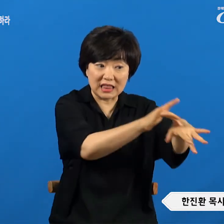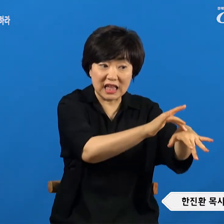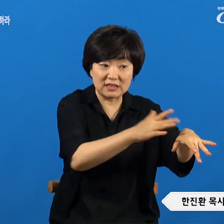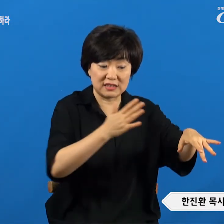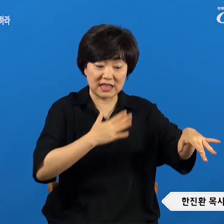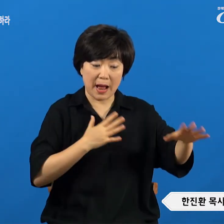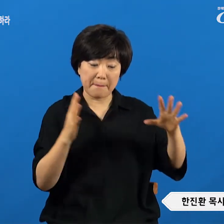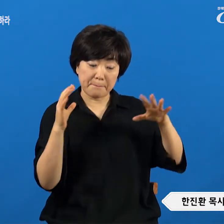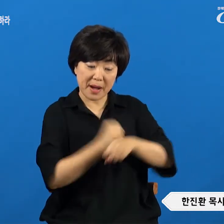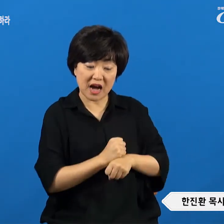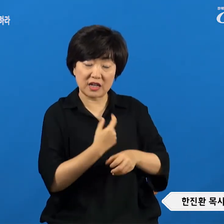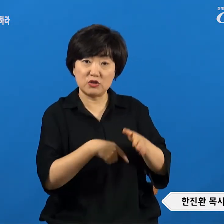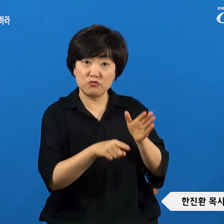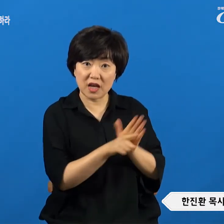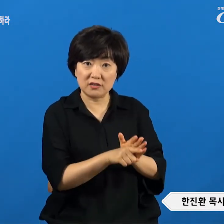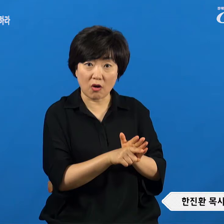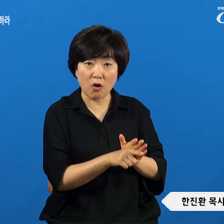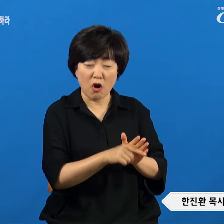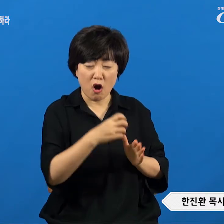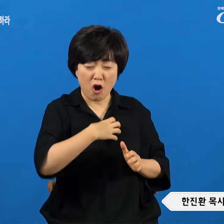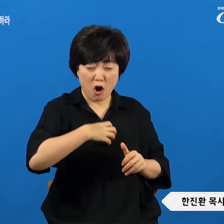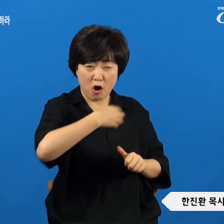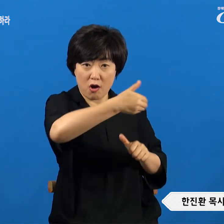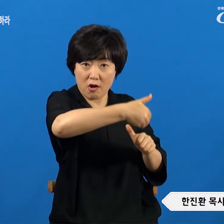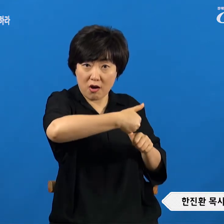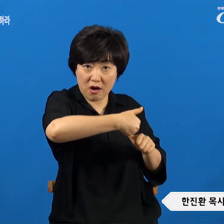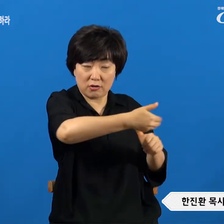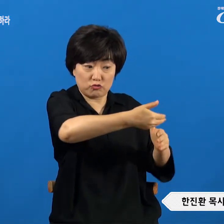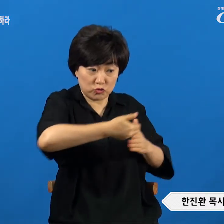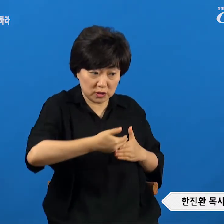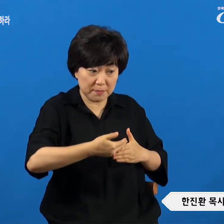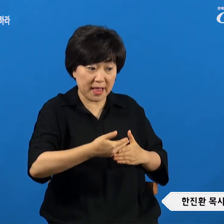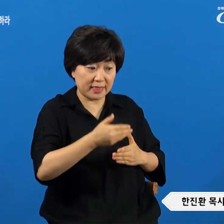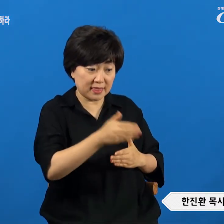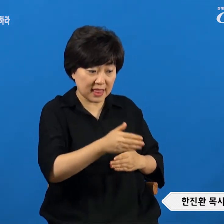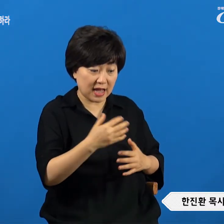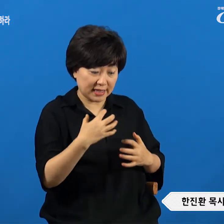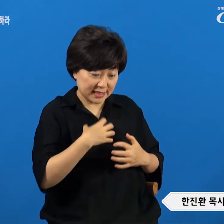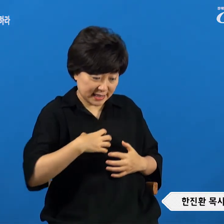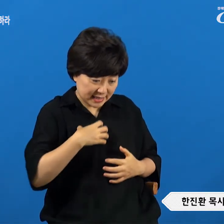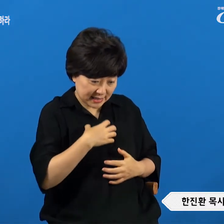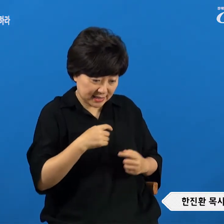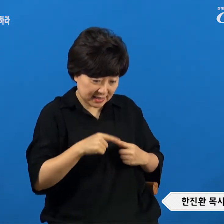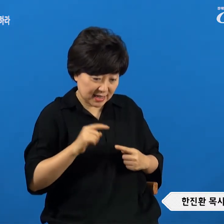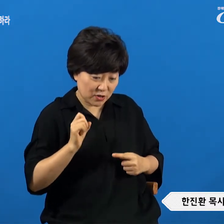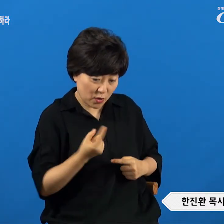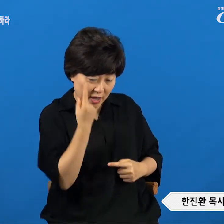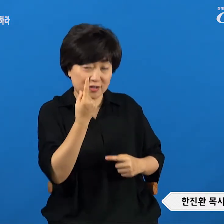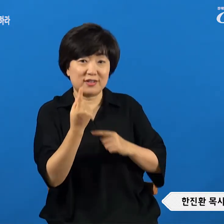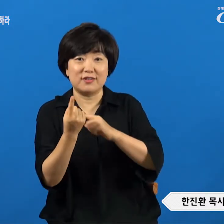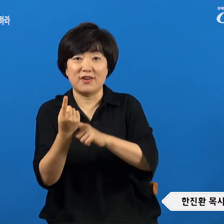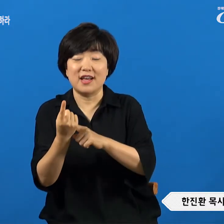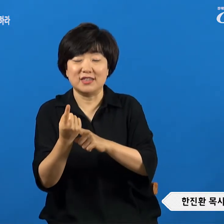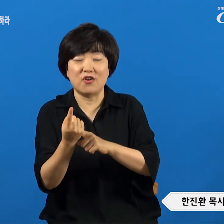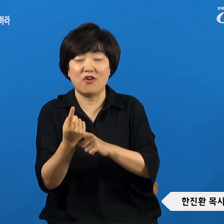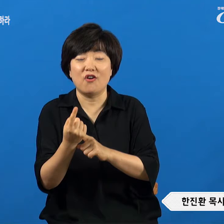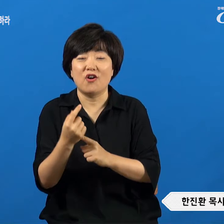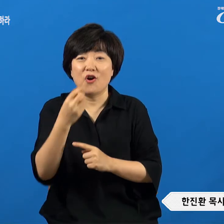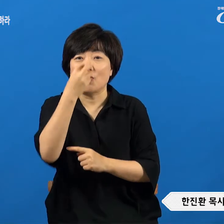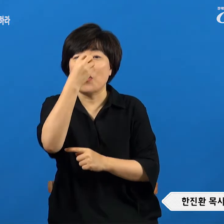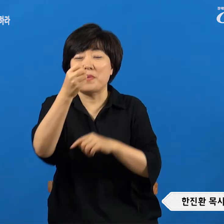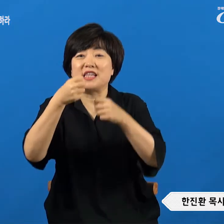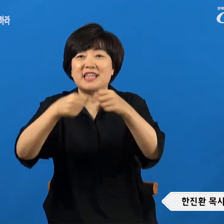망하게 하려고 시련을 주었지만은 나는 그 시련이 계기가 되어서 내 교만이 깨어지고 하나님 앞으로 더